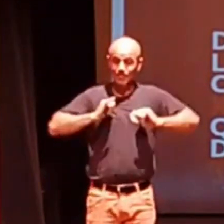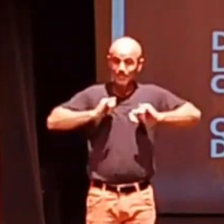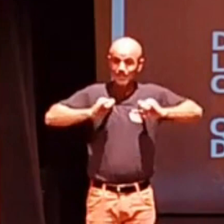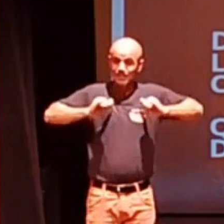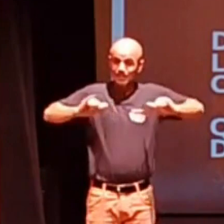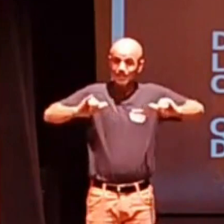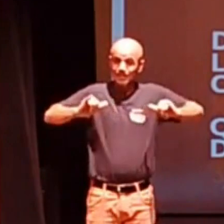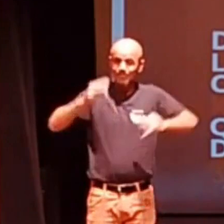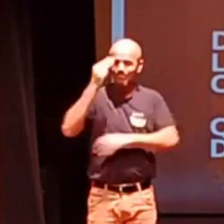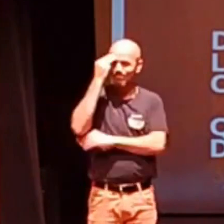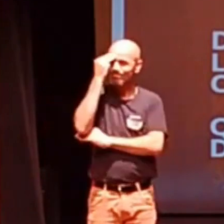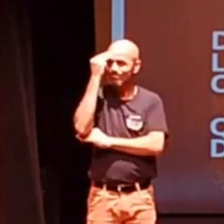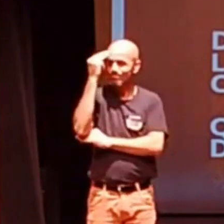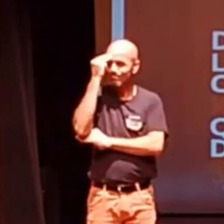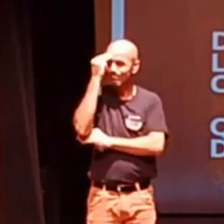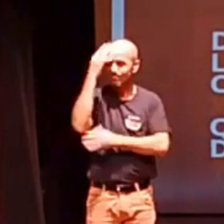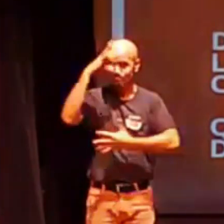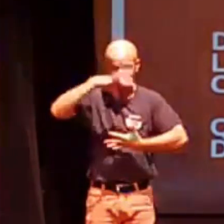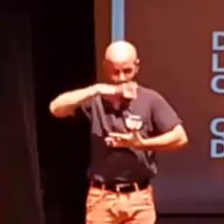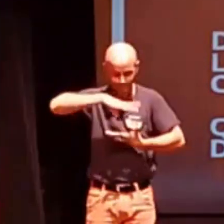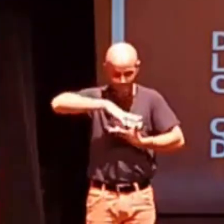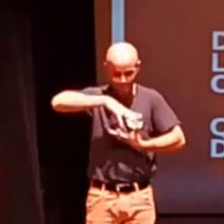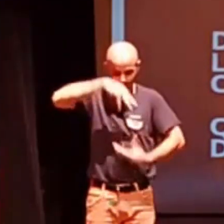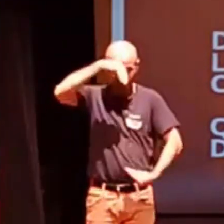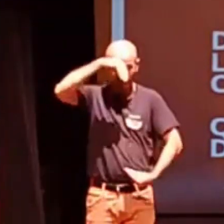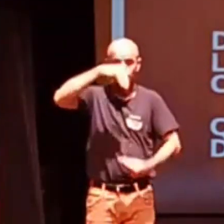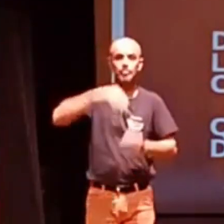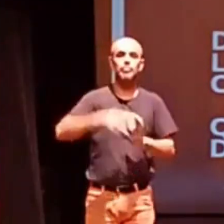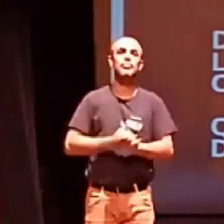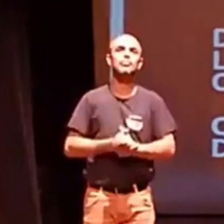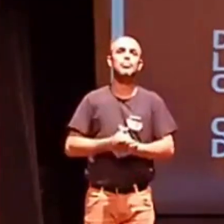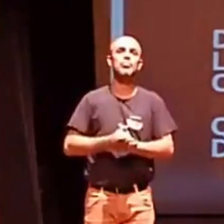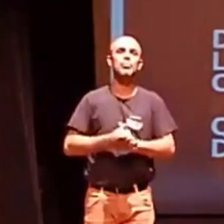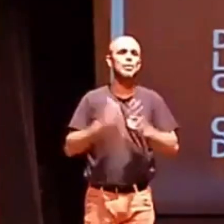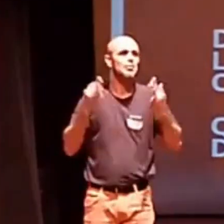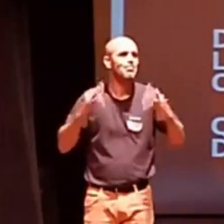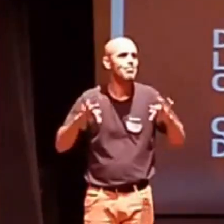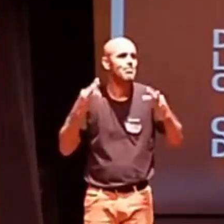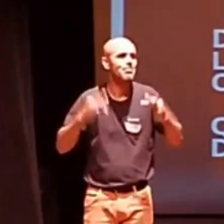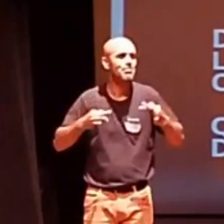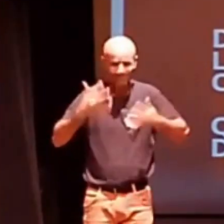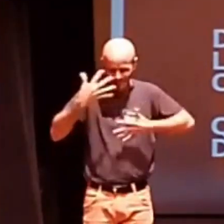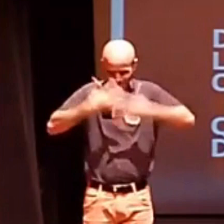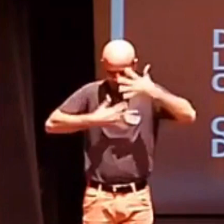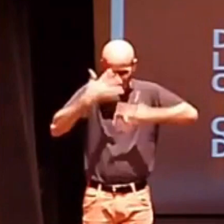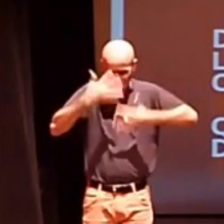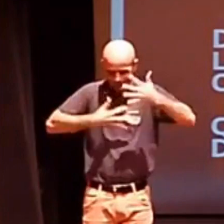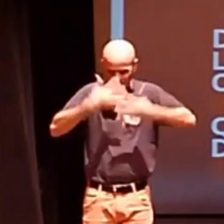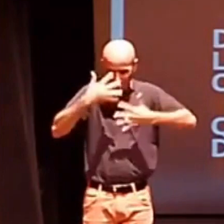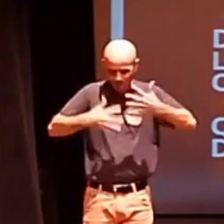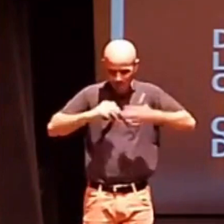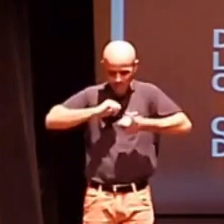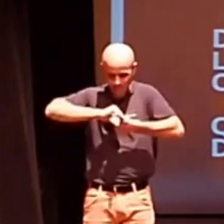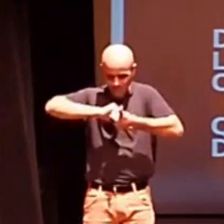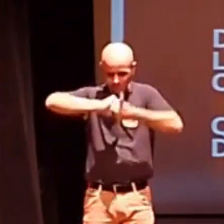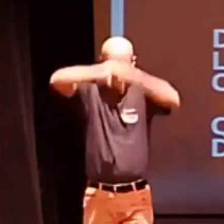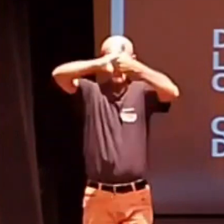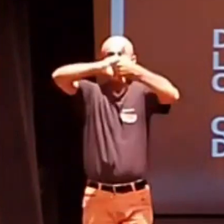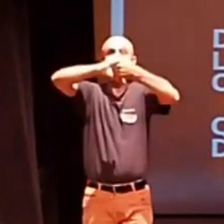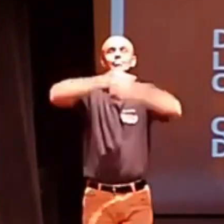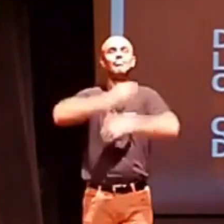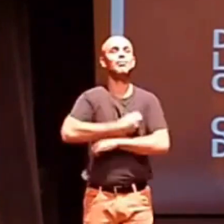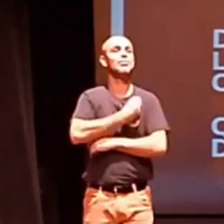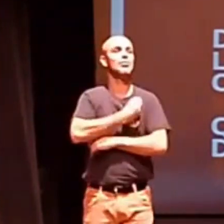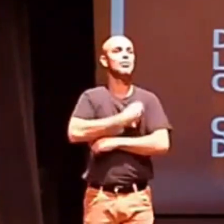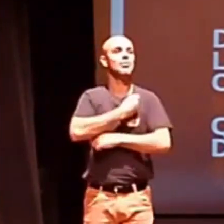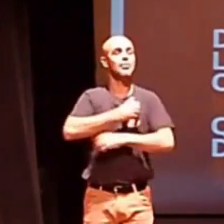energética, é mental e espiritual. E essas dores interferem diretamente na nossa qualidade de vida,